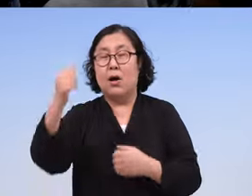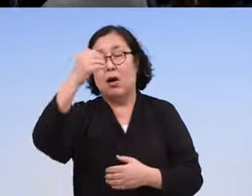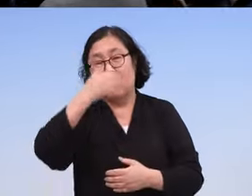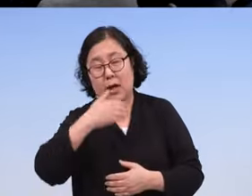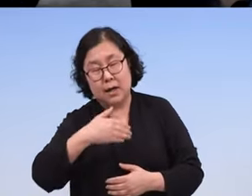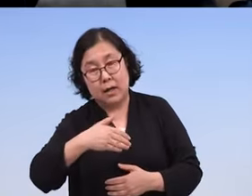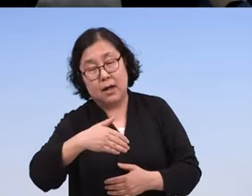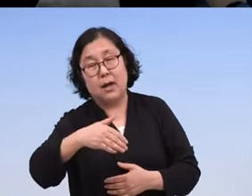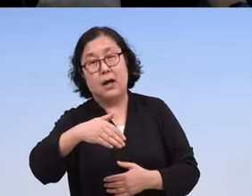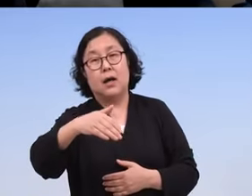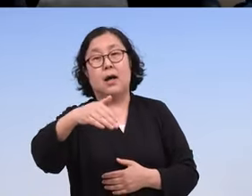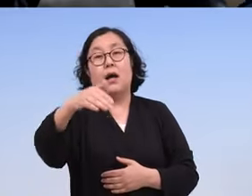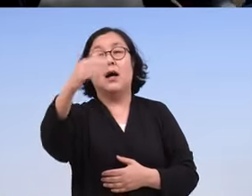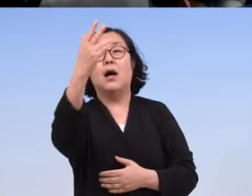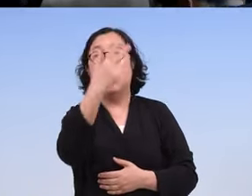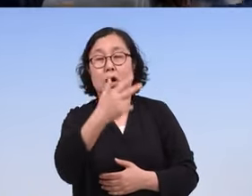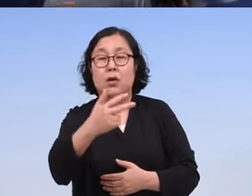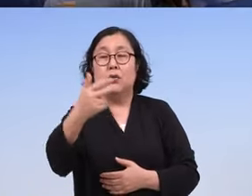달려가리라.